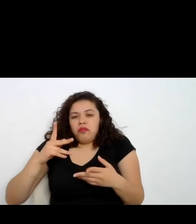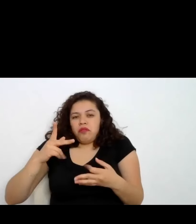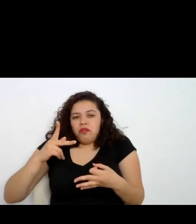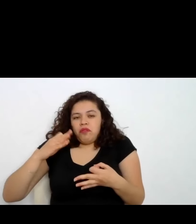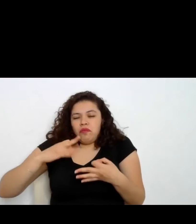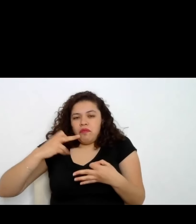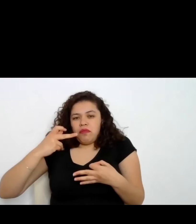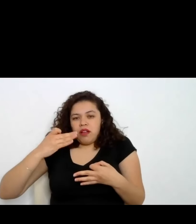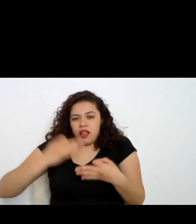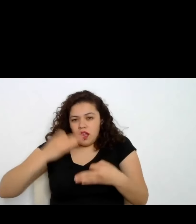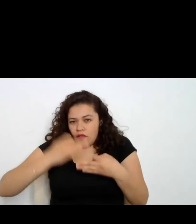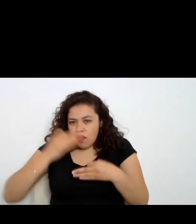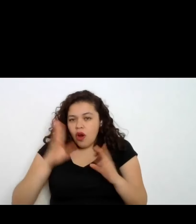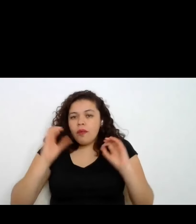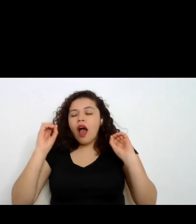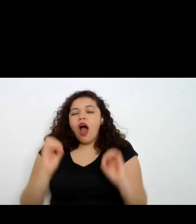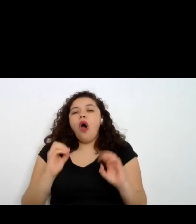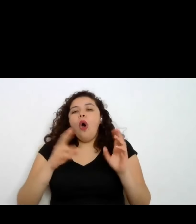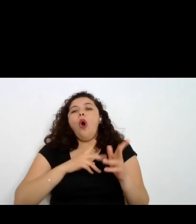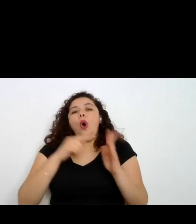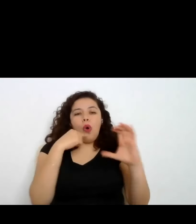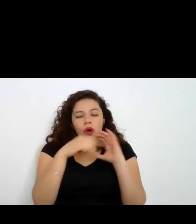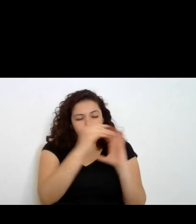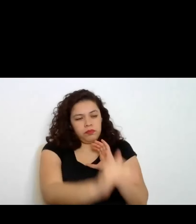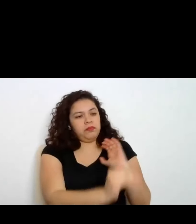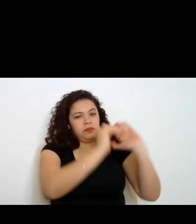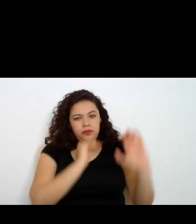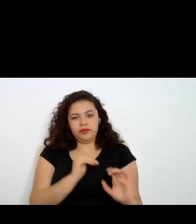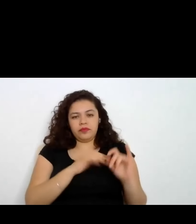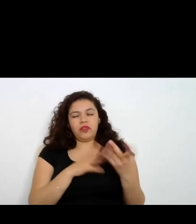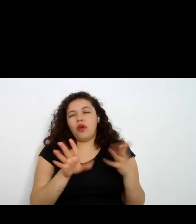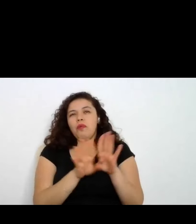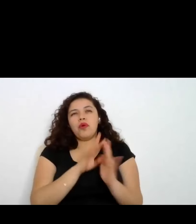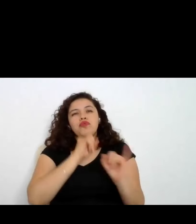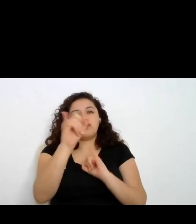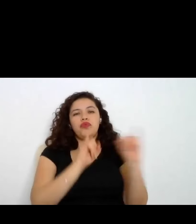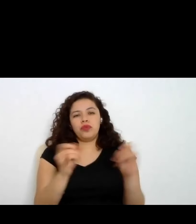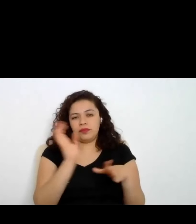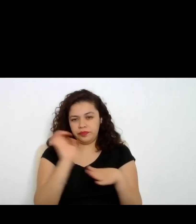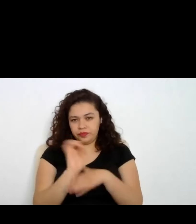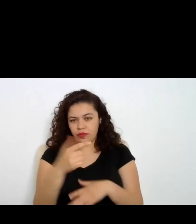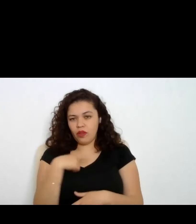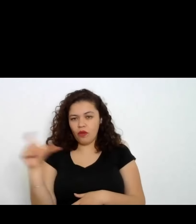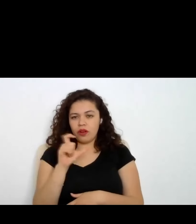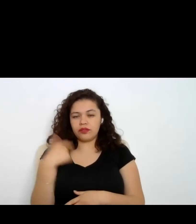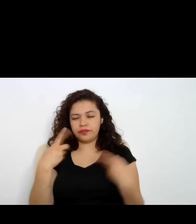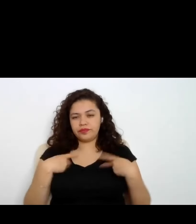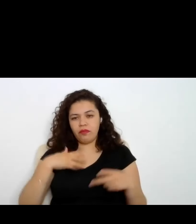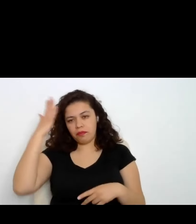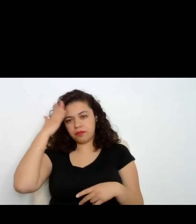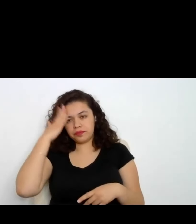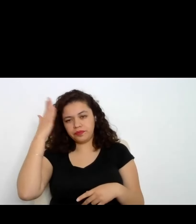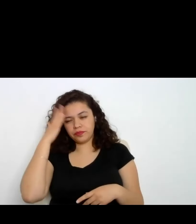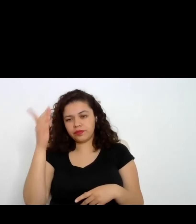correo o de alguna manera, digamos, remota. Entonces, cuando yo tengo contacto con el titular, es cuando